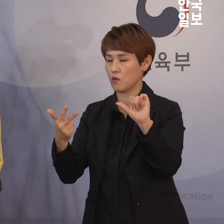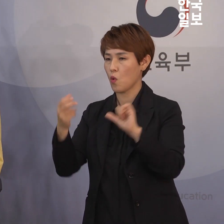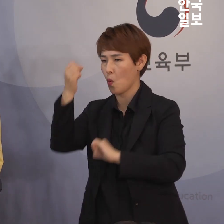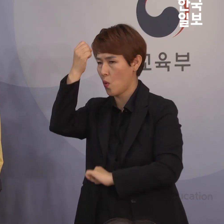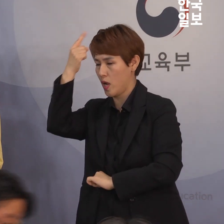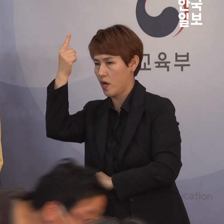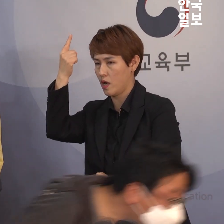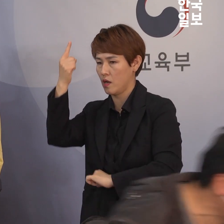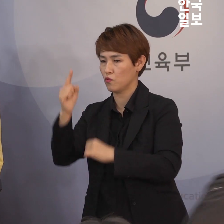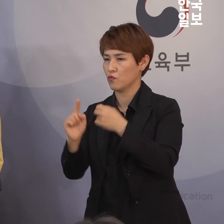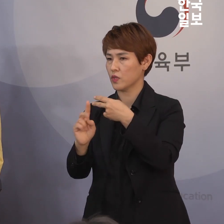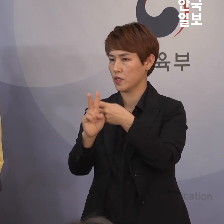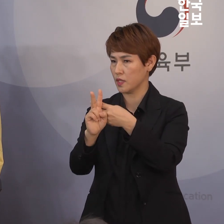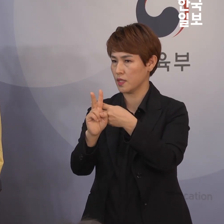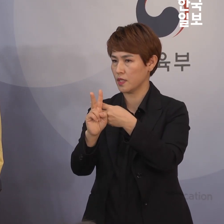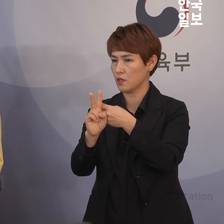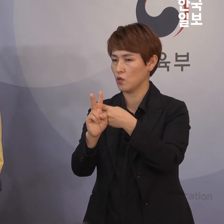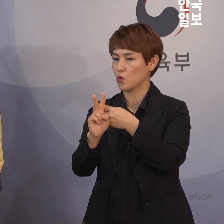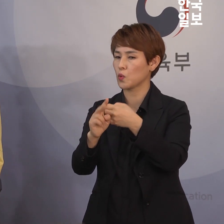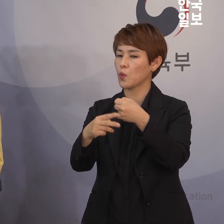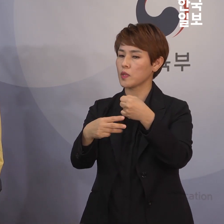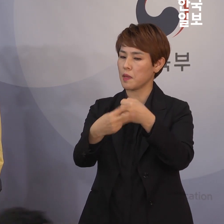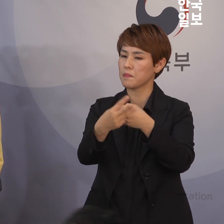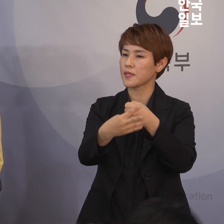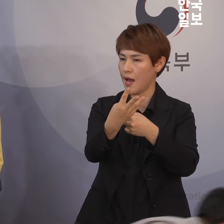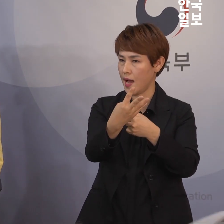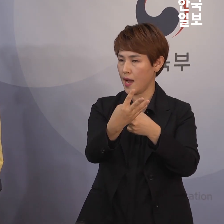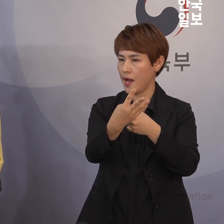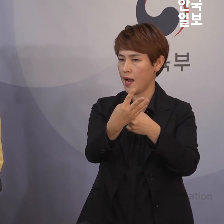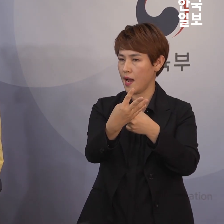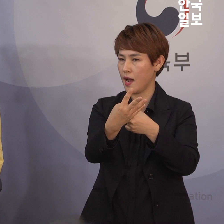고1, 중2, 초 3, 4학년이